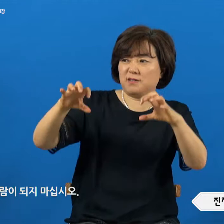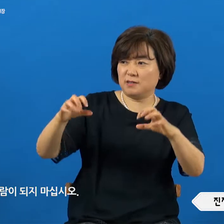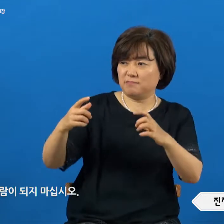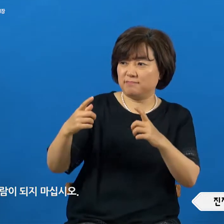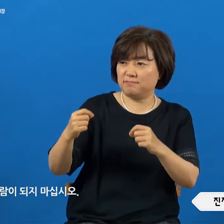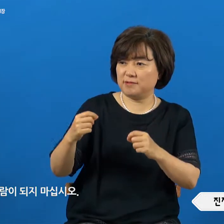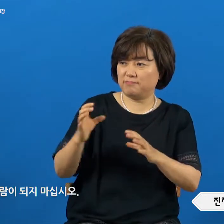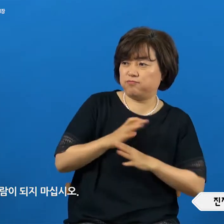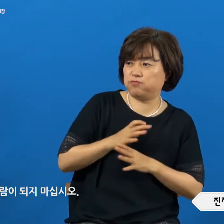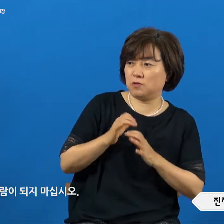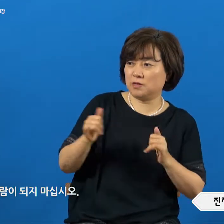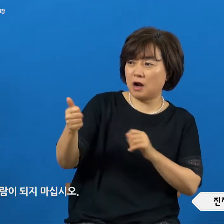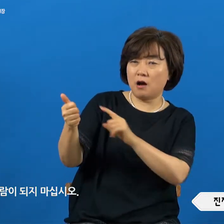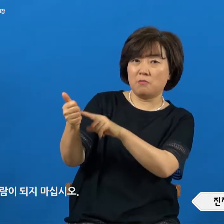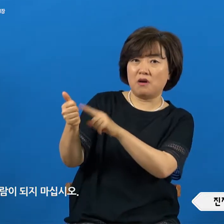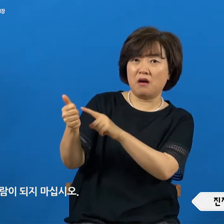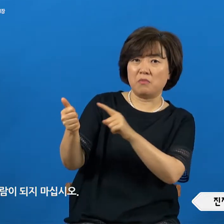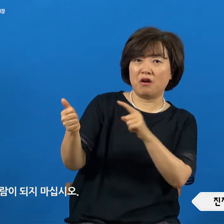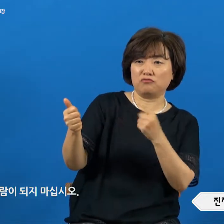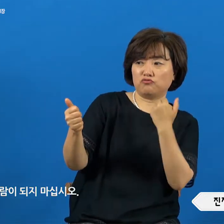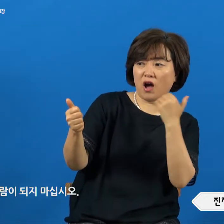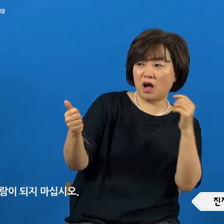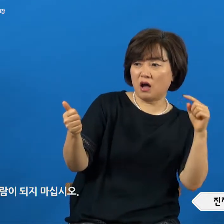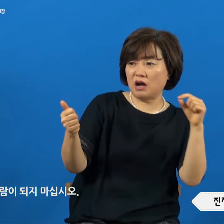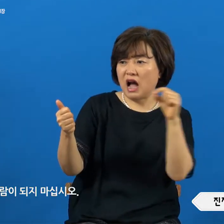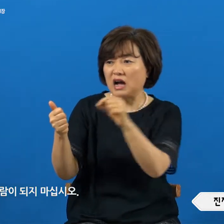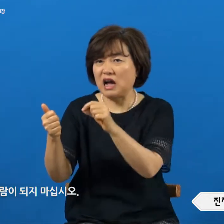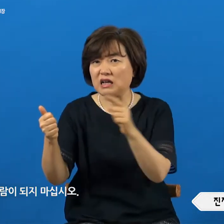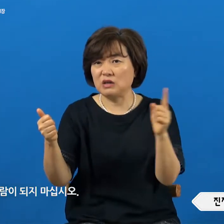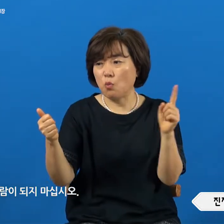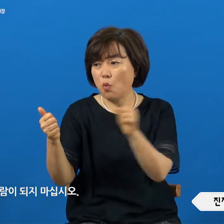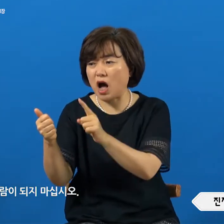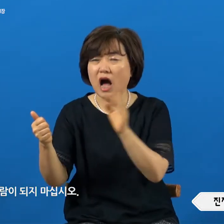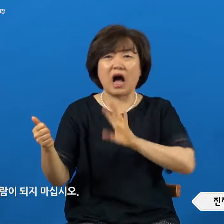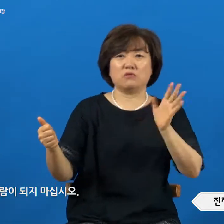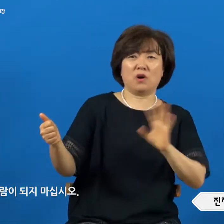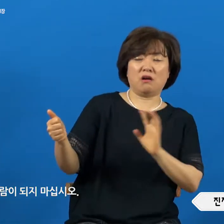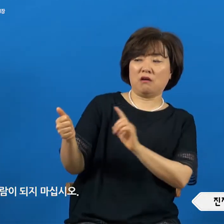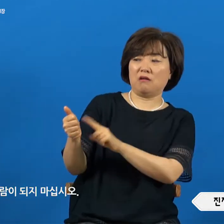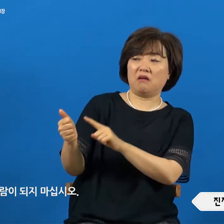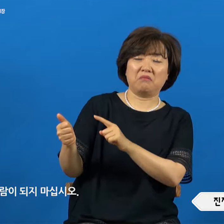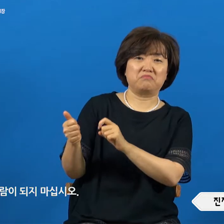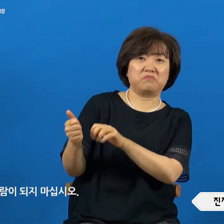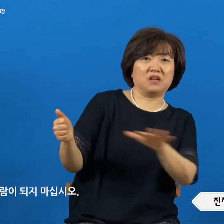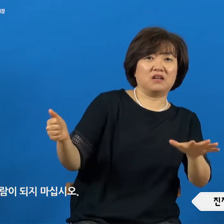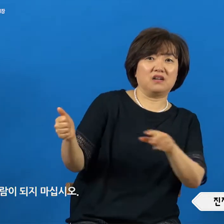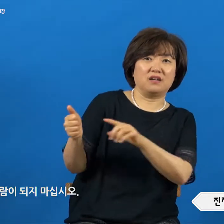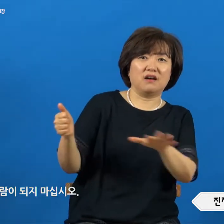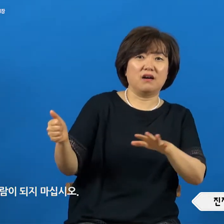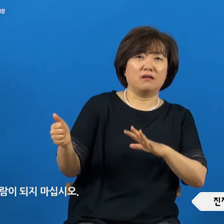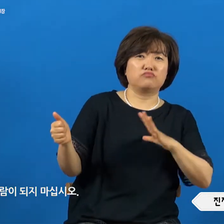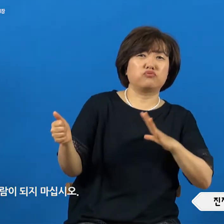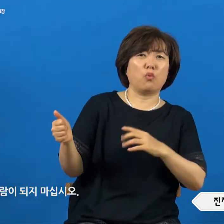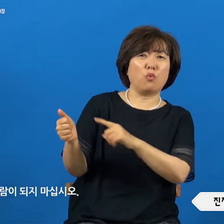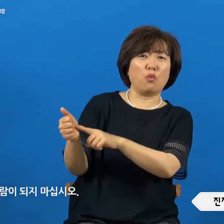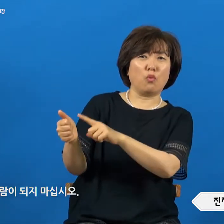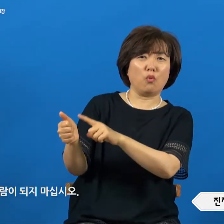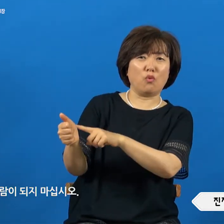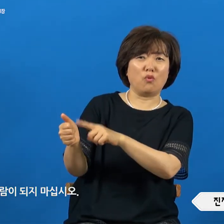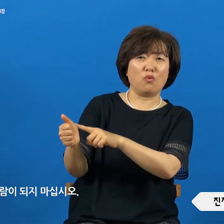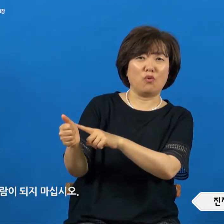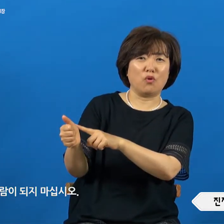않습니다. 누구도 무서운 사람에게 말을 걸거나 가까이 하려고 하지 않습니다. 혼자